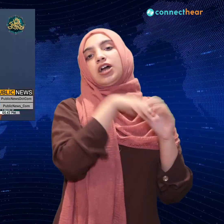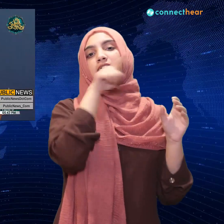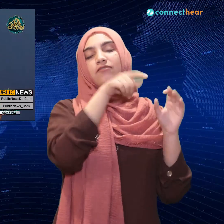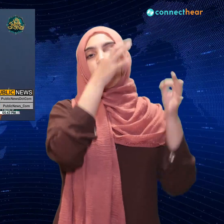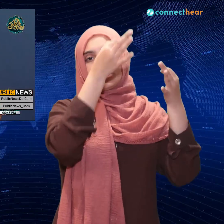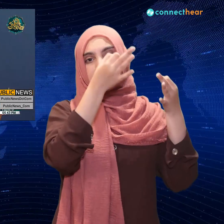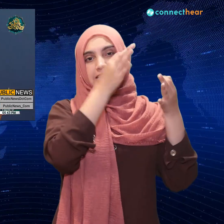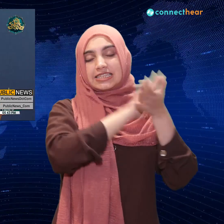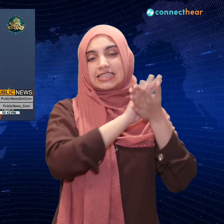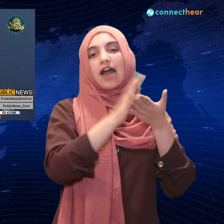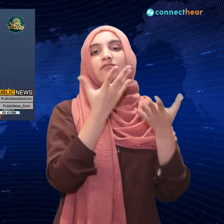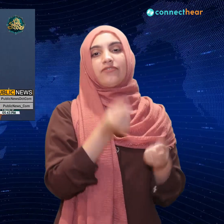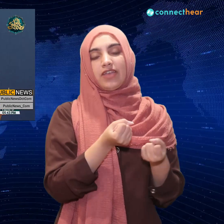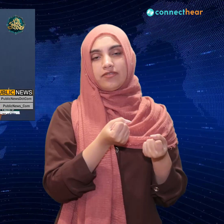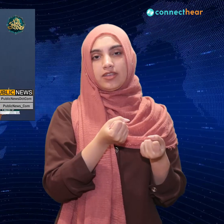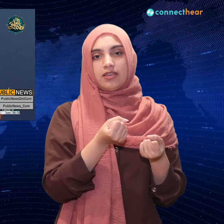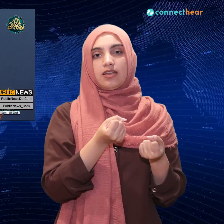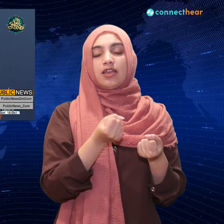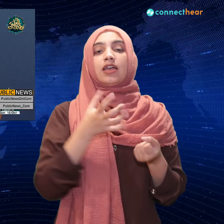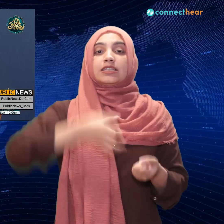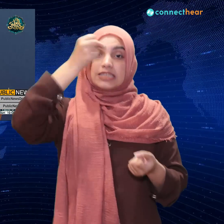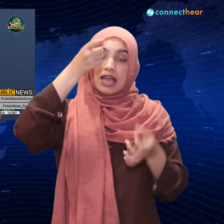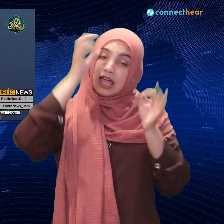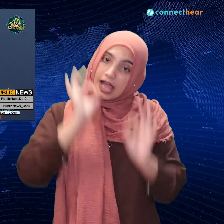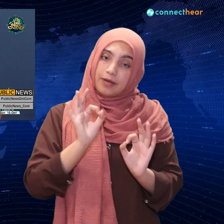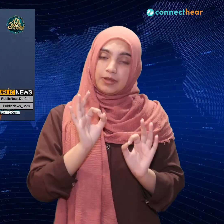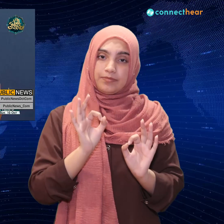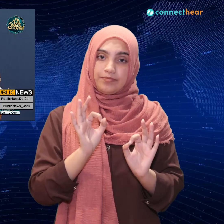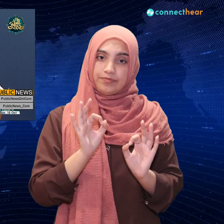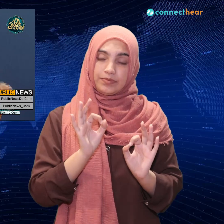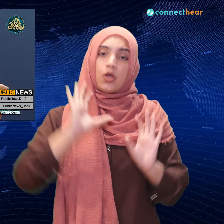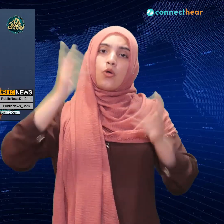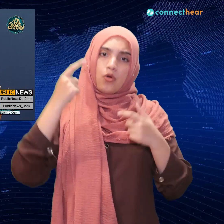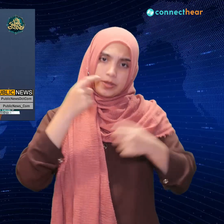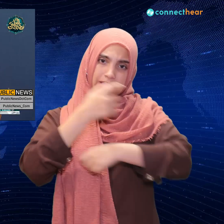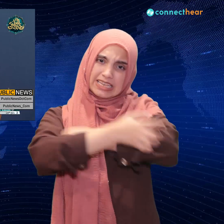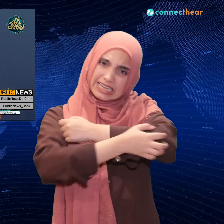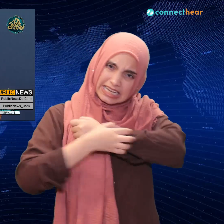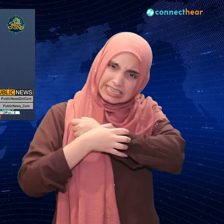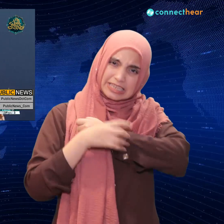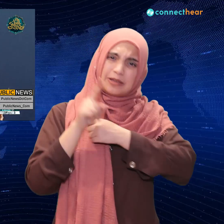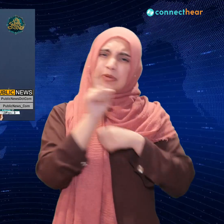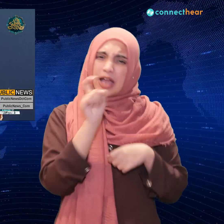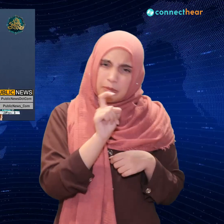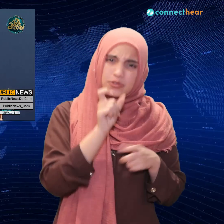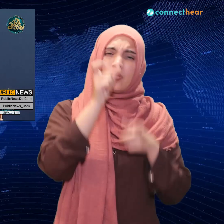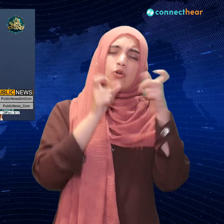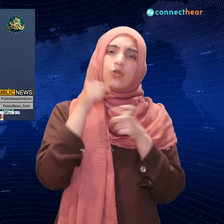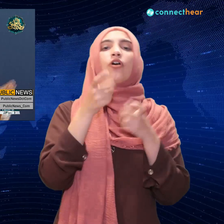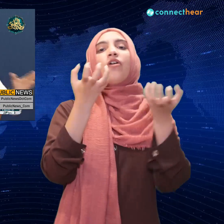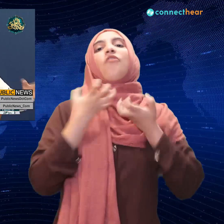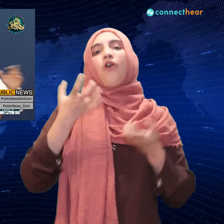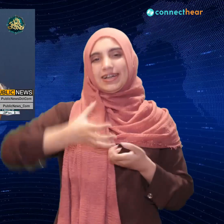کمزور کو. طاقتور کبھی نہیں چاہتا انصاف، وہ این آر او چاہتا ہے. کمزور جو ہے اس کو طاقتور سے تحفظ